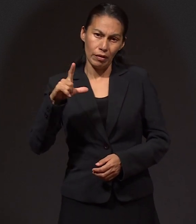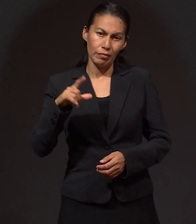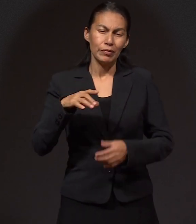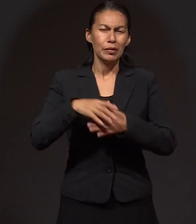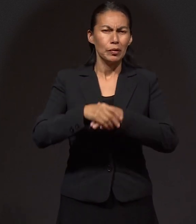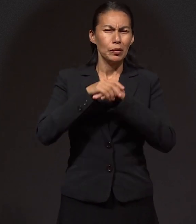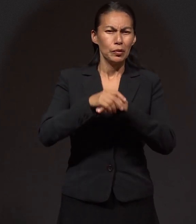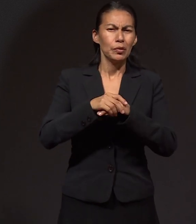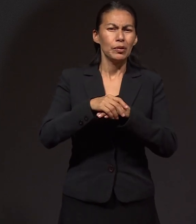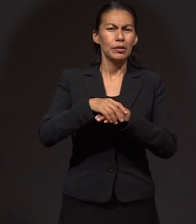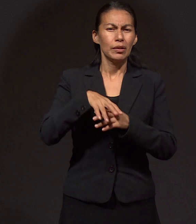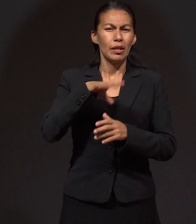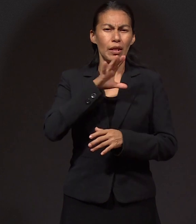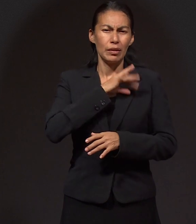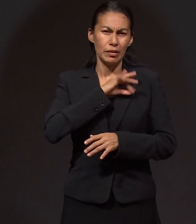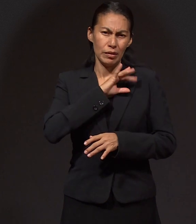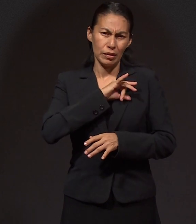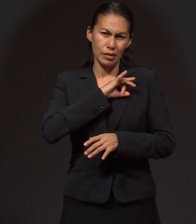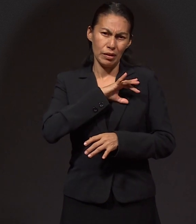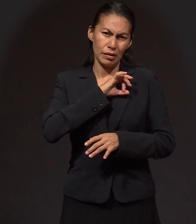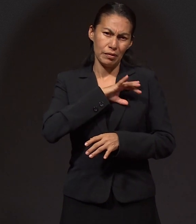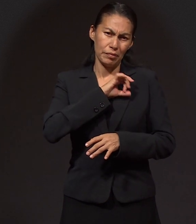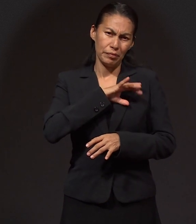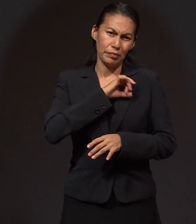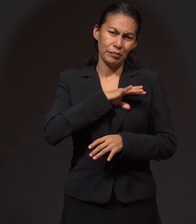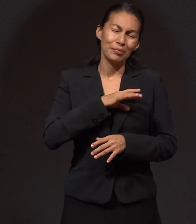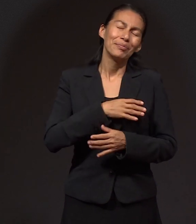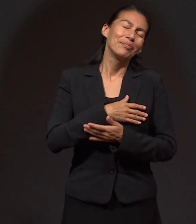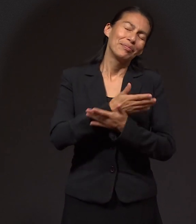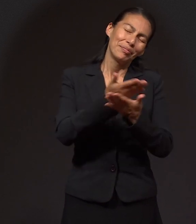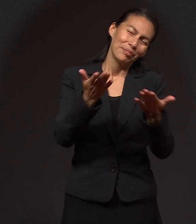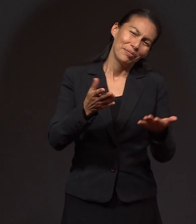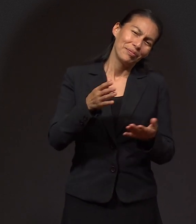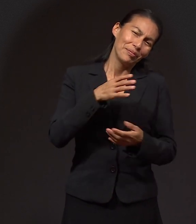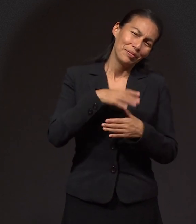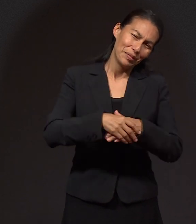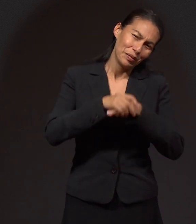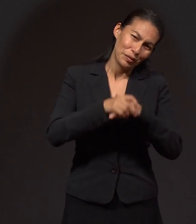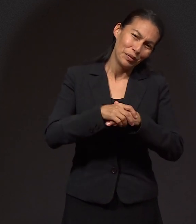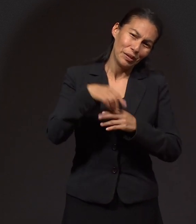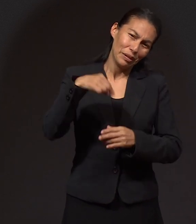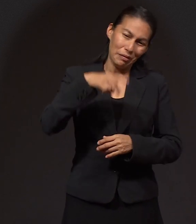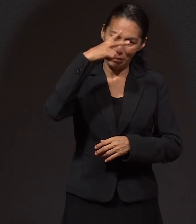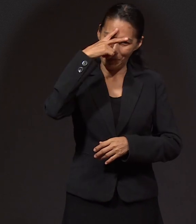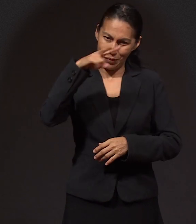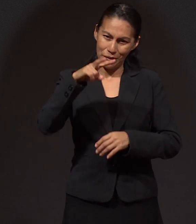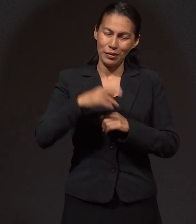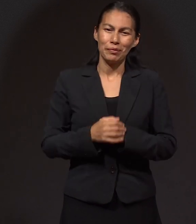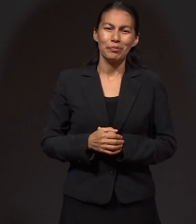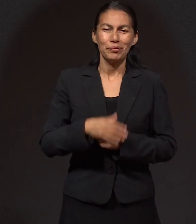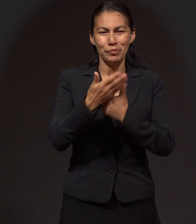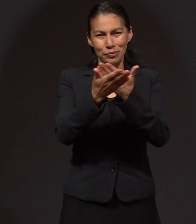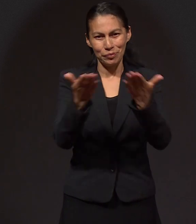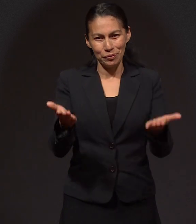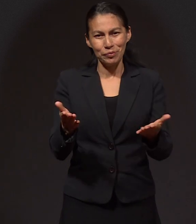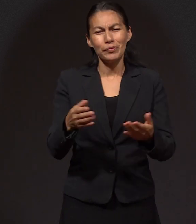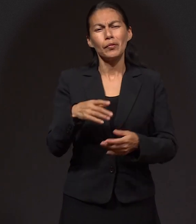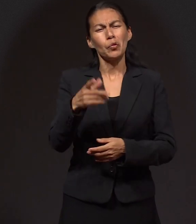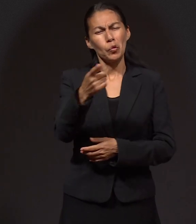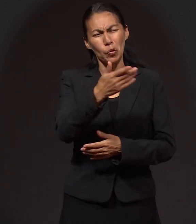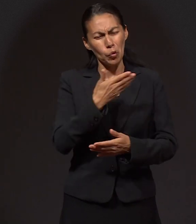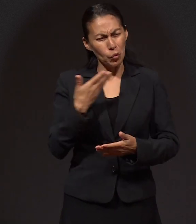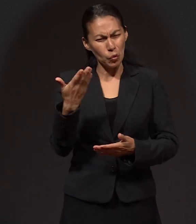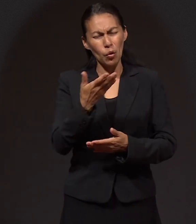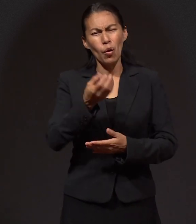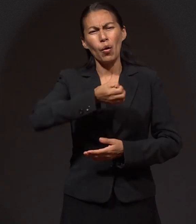Ismael y Bill. Saludos desde Chile. Un abrazo para ustedes desde México con amor.